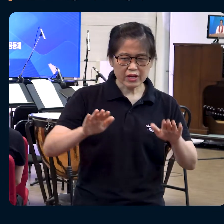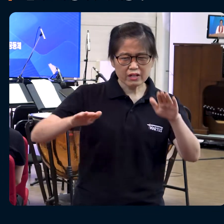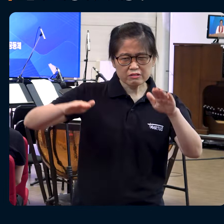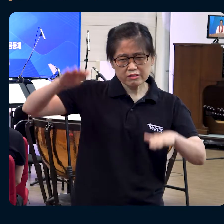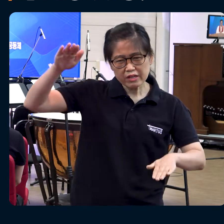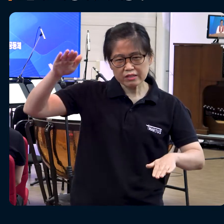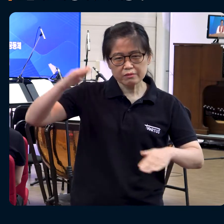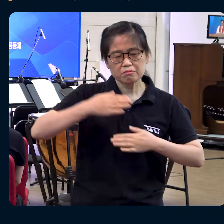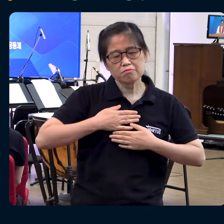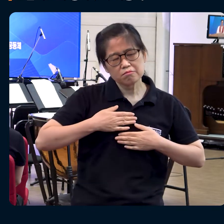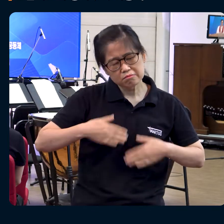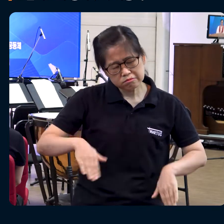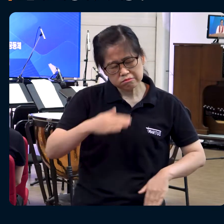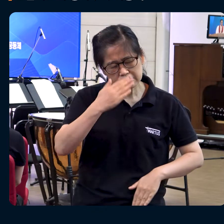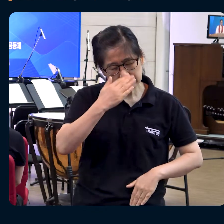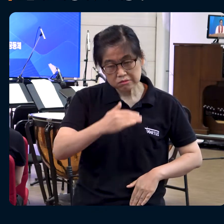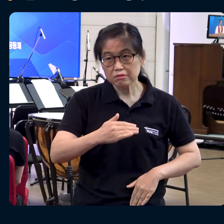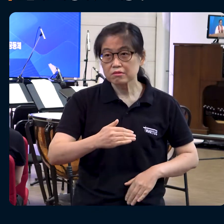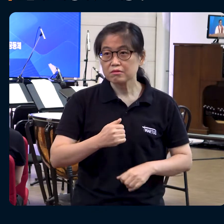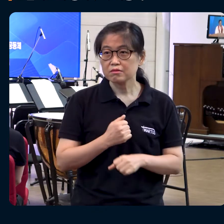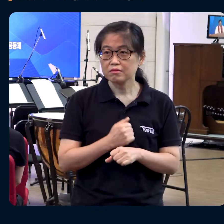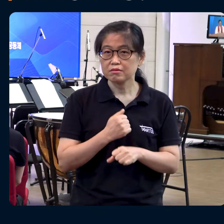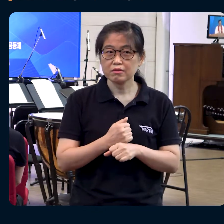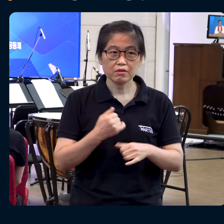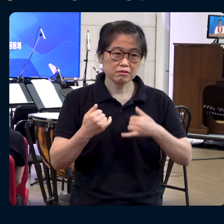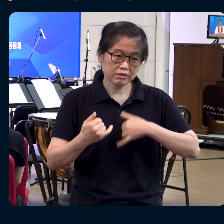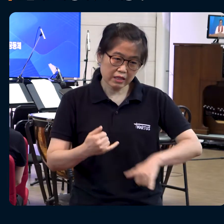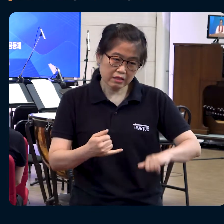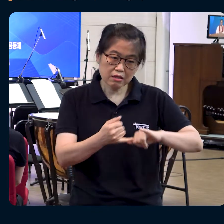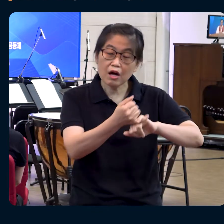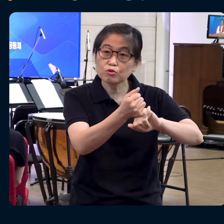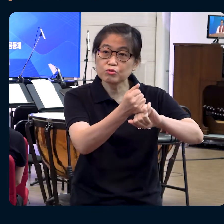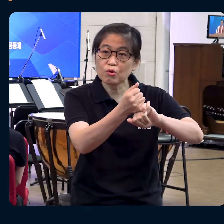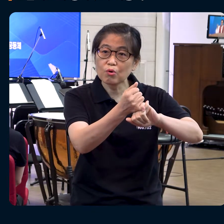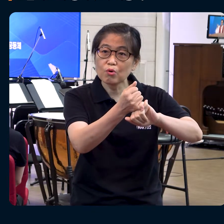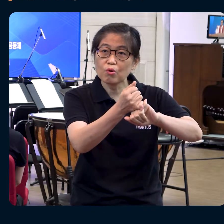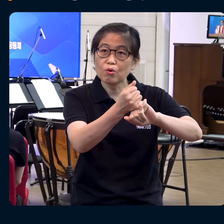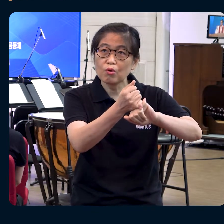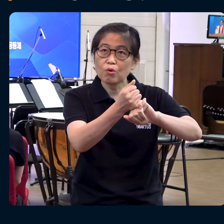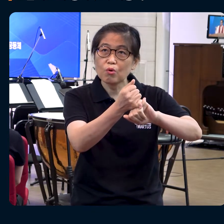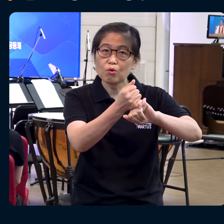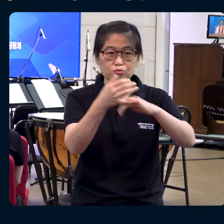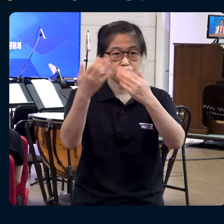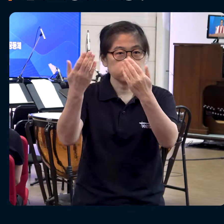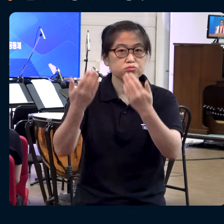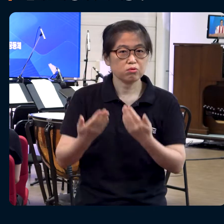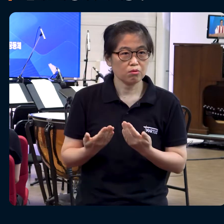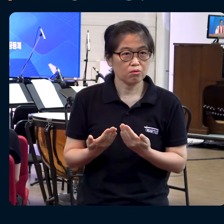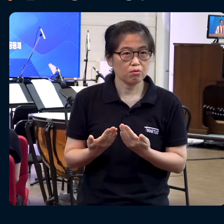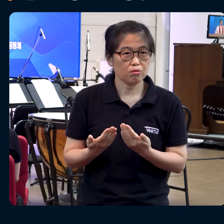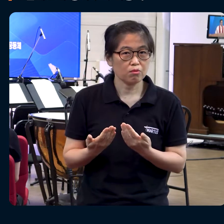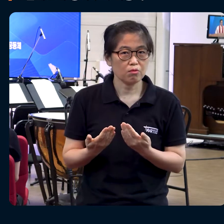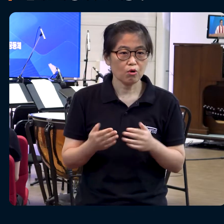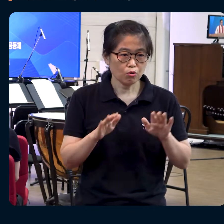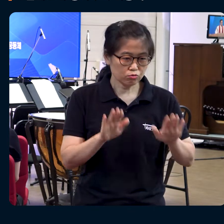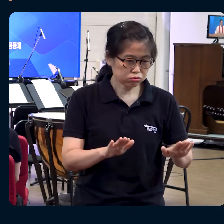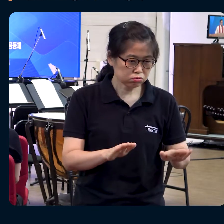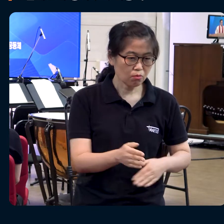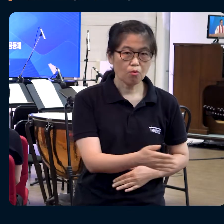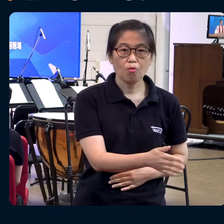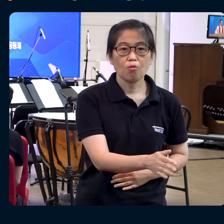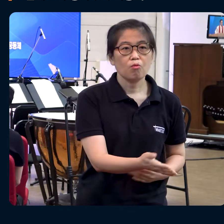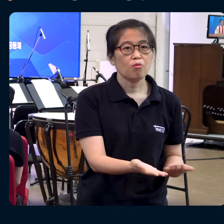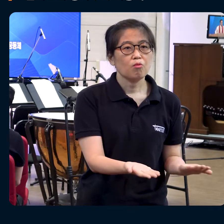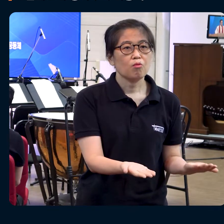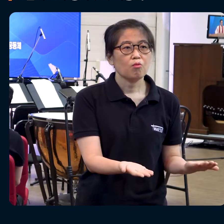지쳤다라고 말씀을 드렸습니다. 특히 자녀의 약속, 그 언약은 받았는데 그러나 현실은 뭐예요?